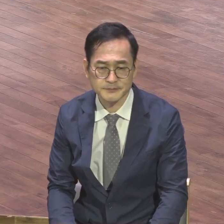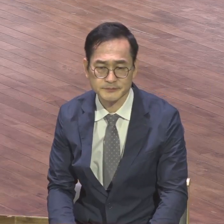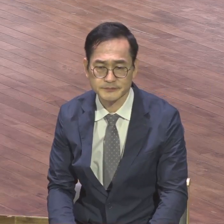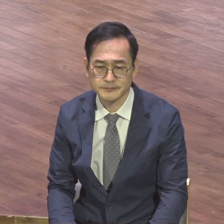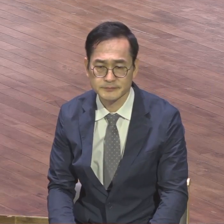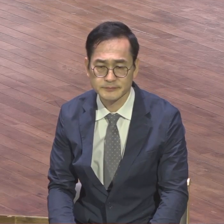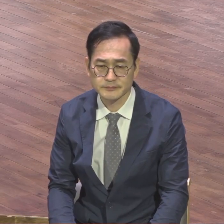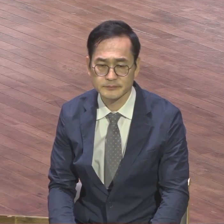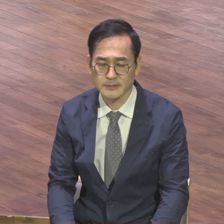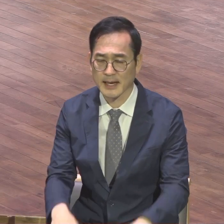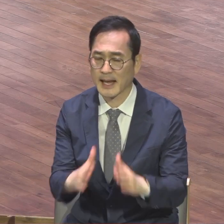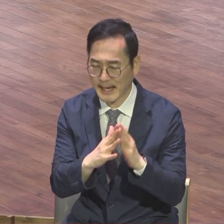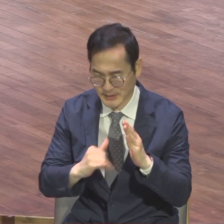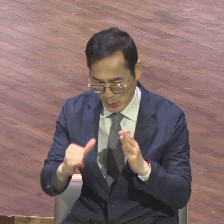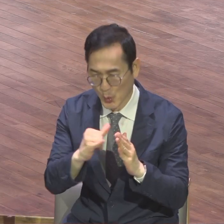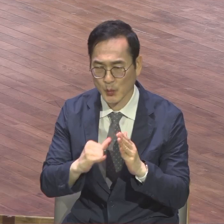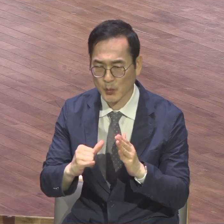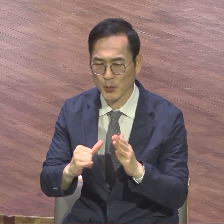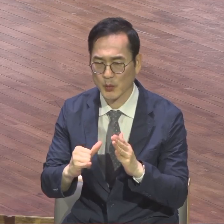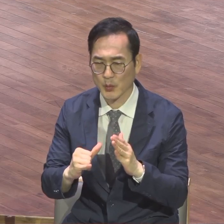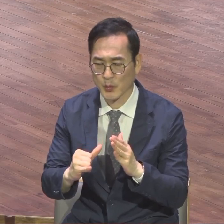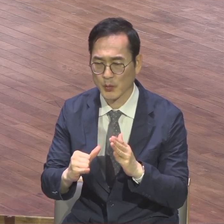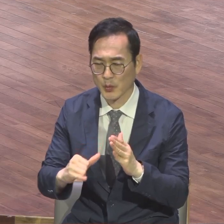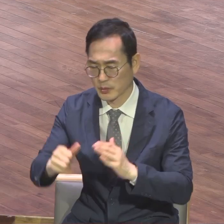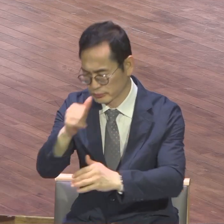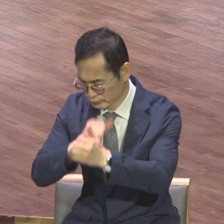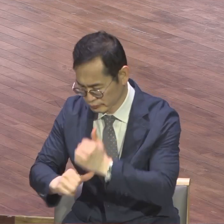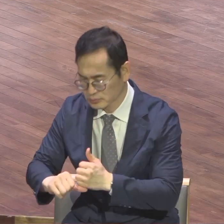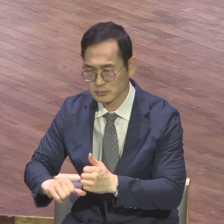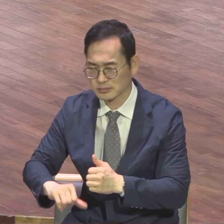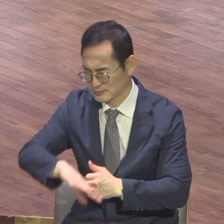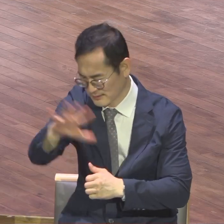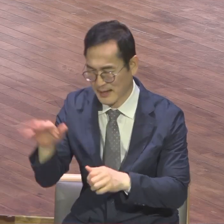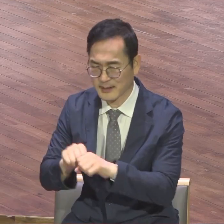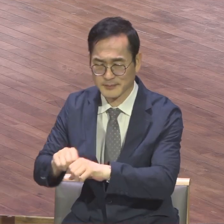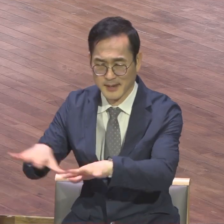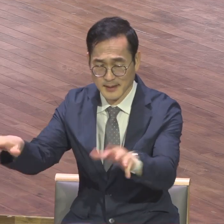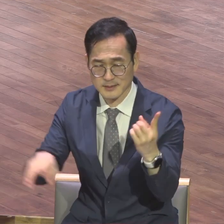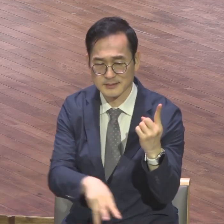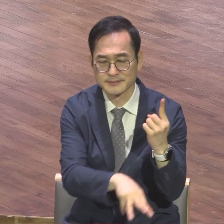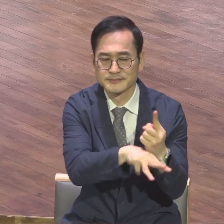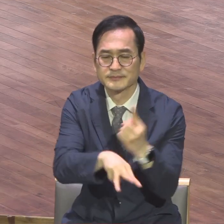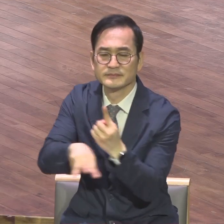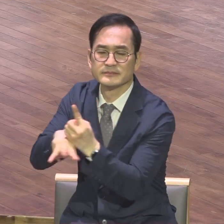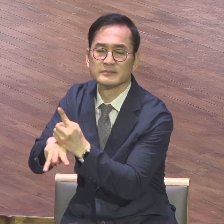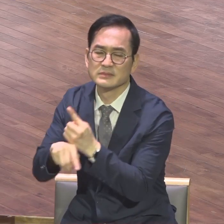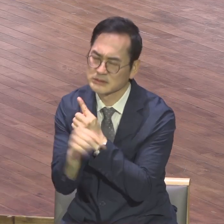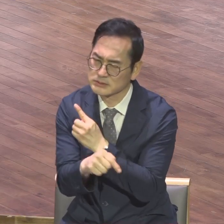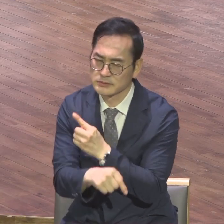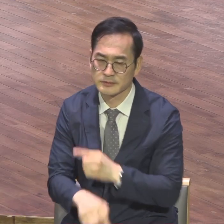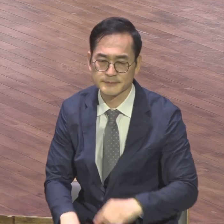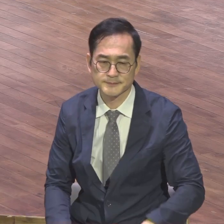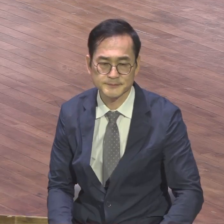가정복음화, 가문복음화는 이루어지게 되어있다는 것이다. 이게 뭐예요? 3.1조 3운동이.